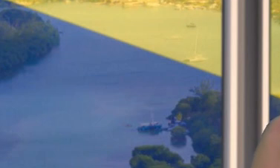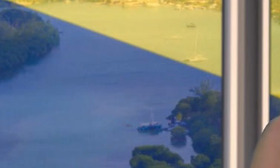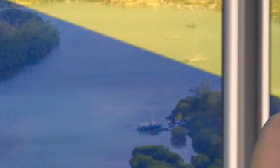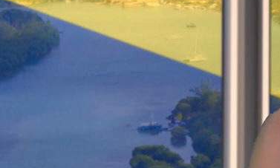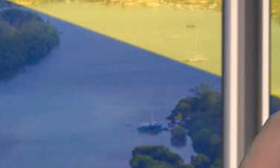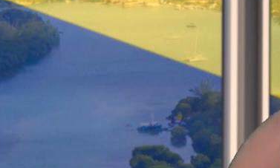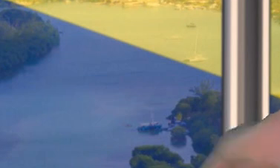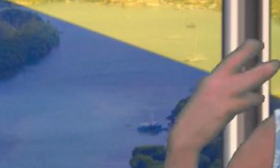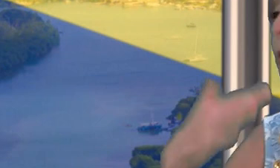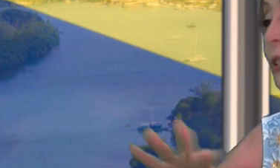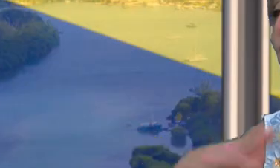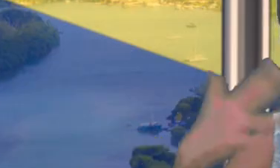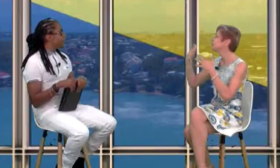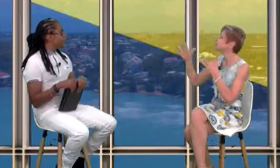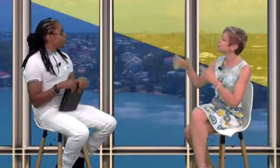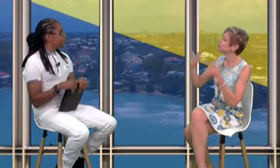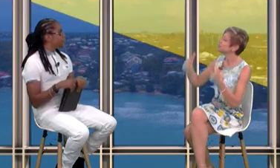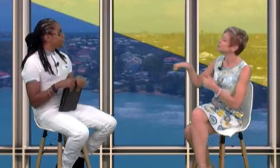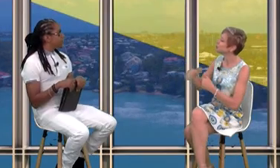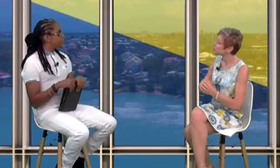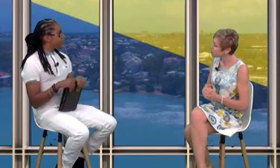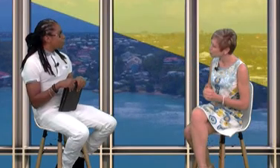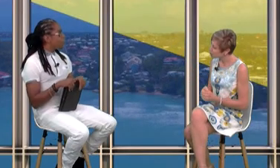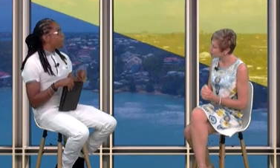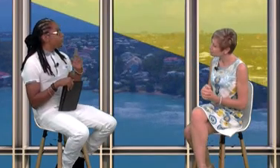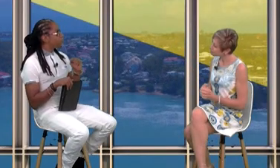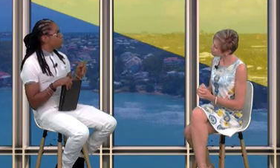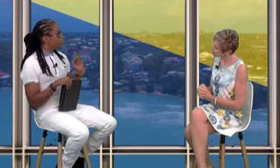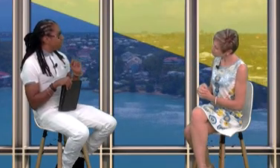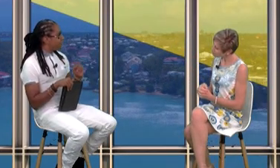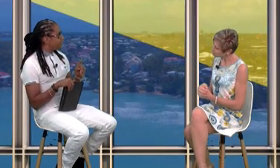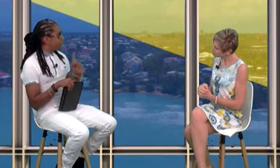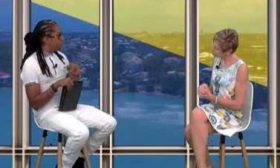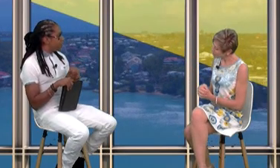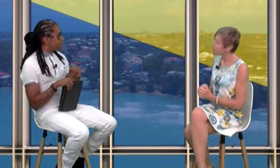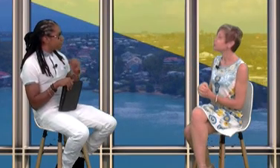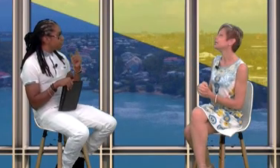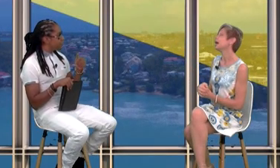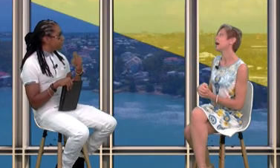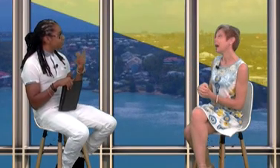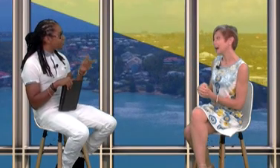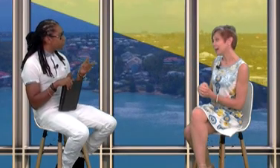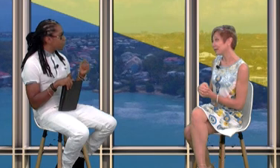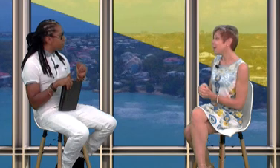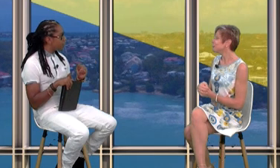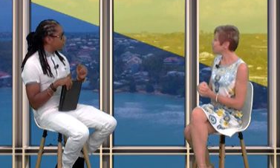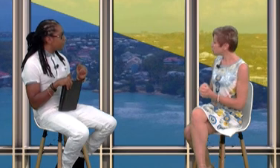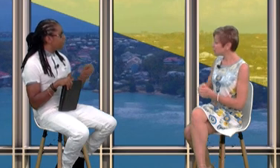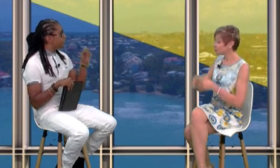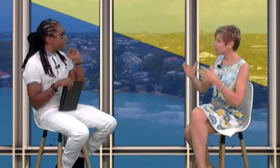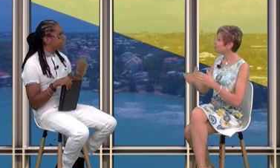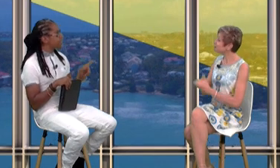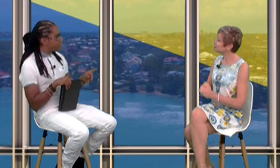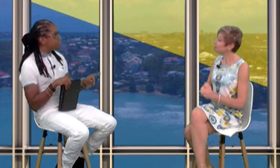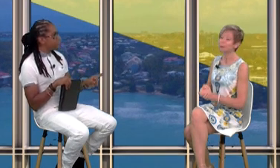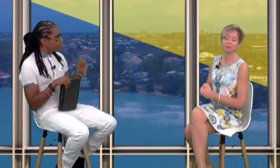vocales. Donc on apprend des comptines, des chants-signes, ce genre de choses. On peut communiquer avec bébé avant qu'il utilise ses cordes vocales ? bien sûr.